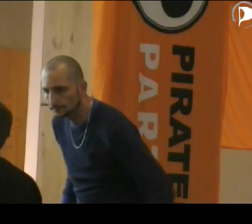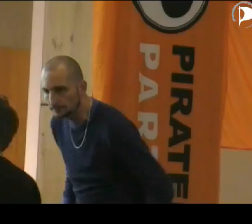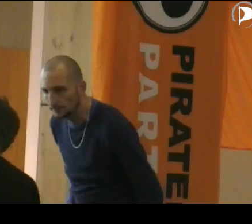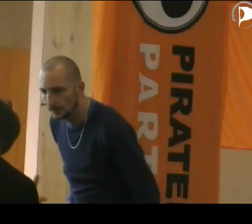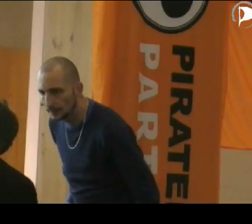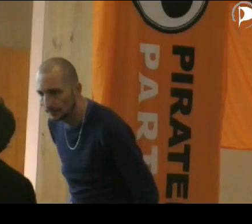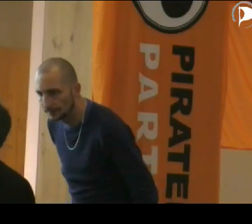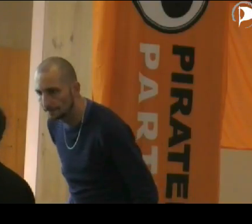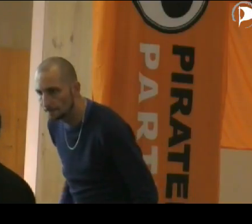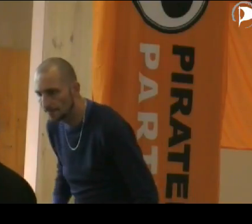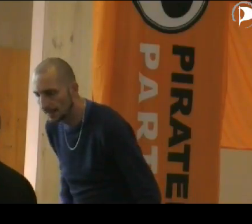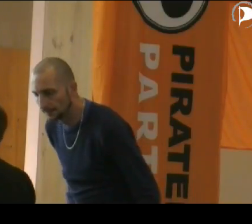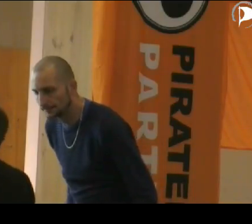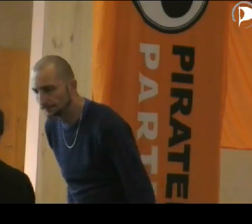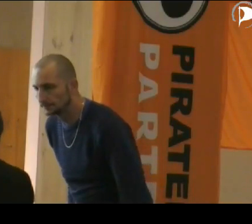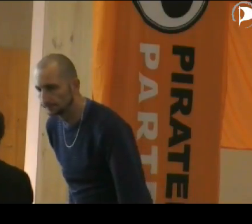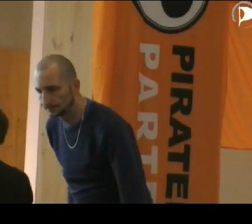livia lang